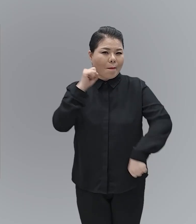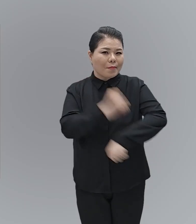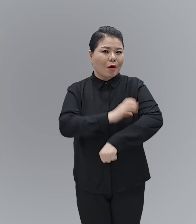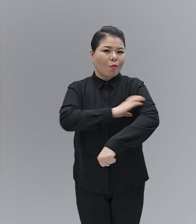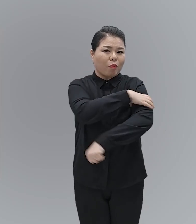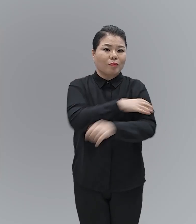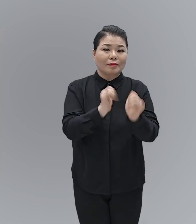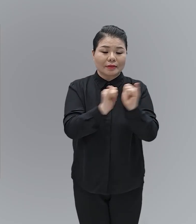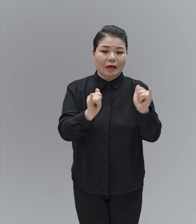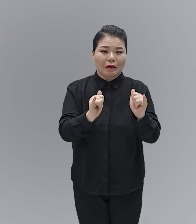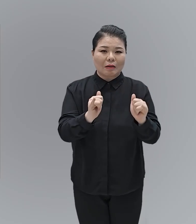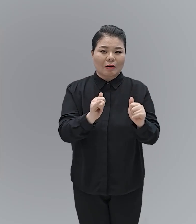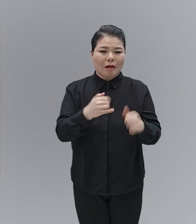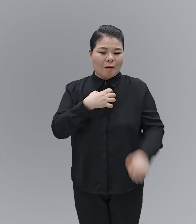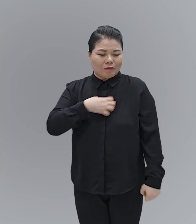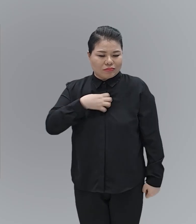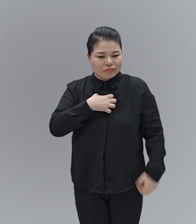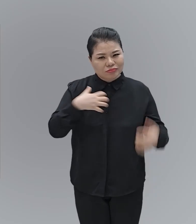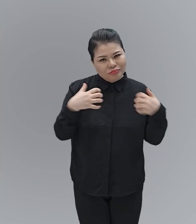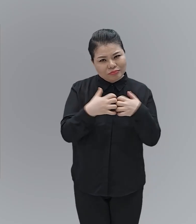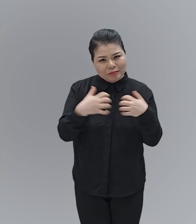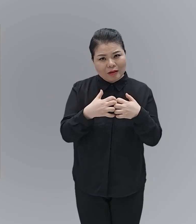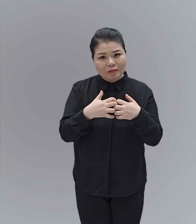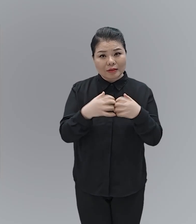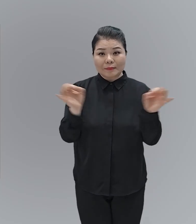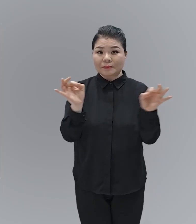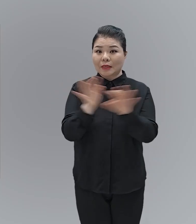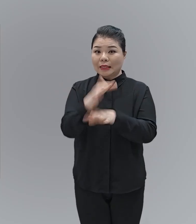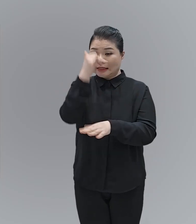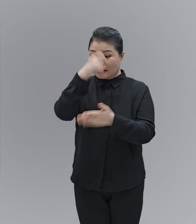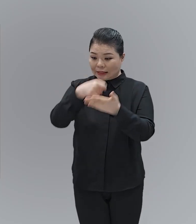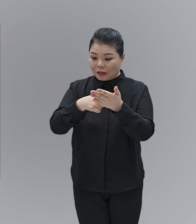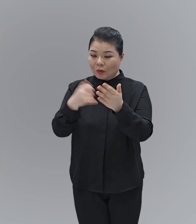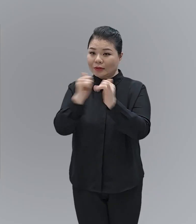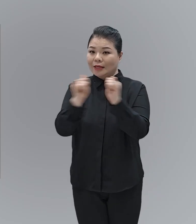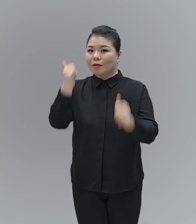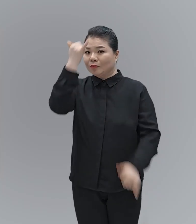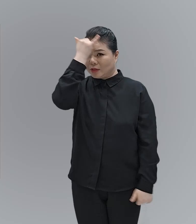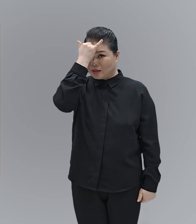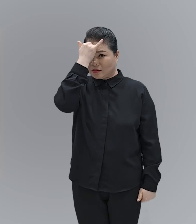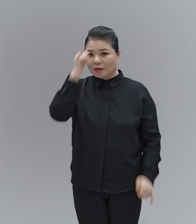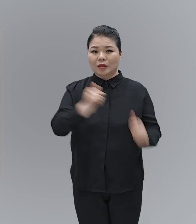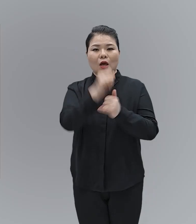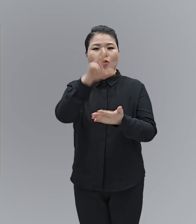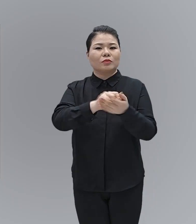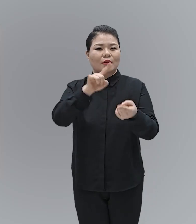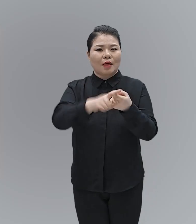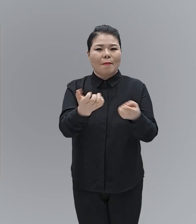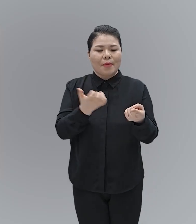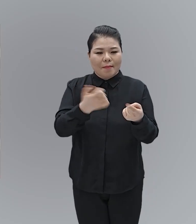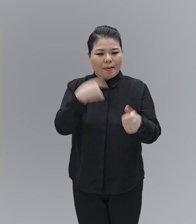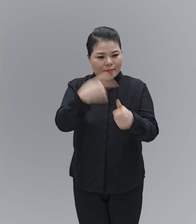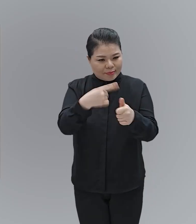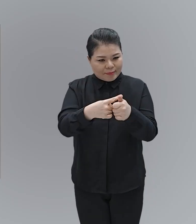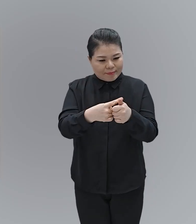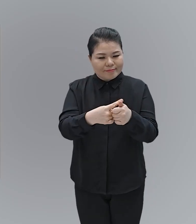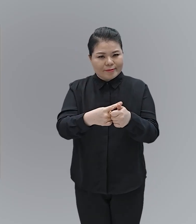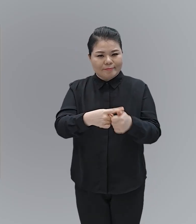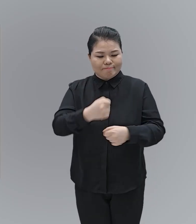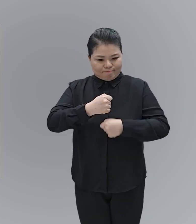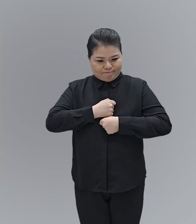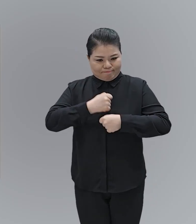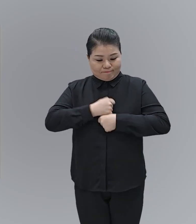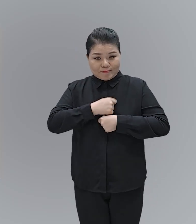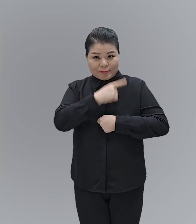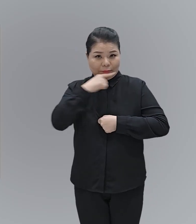거짓말쟁이 독재자, 처절한 내전, 무너진 기자윤리. 한 세기 전의 비판과 경고. 지금